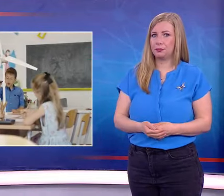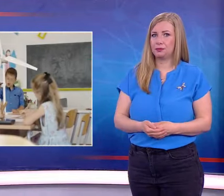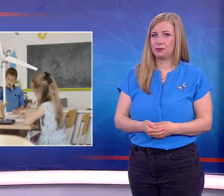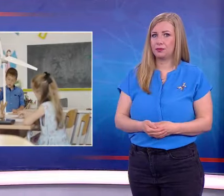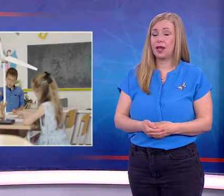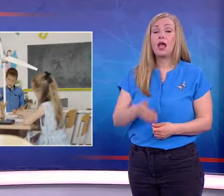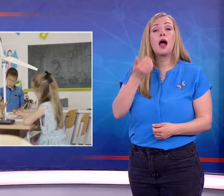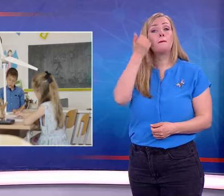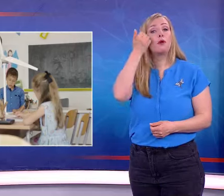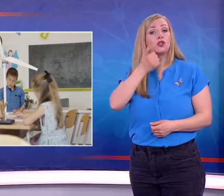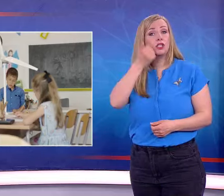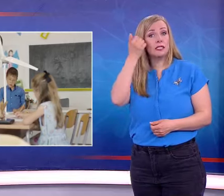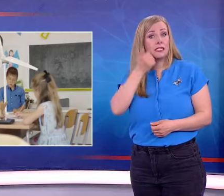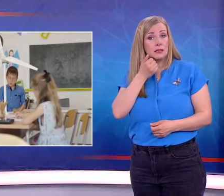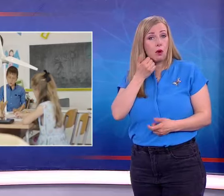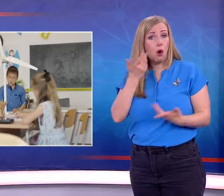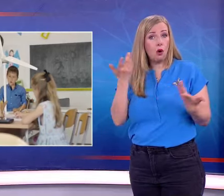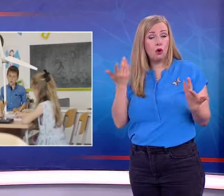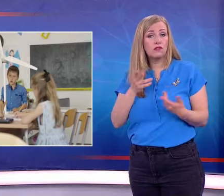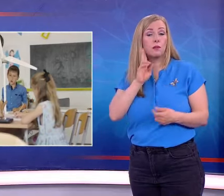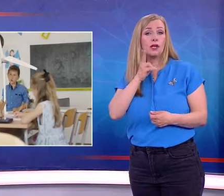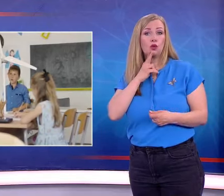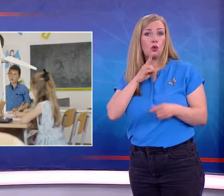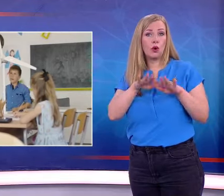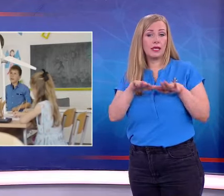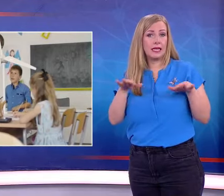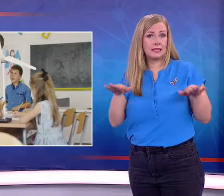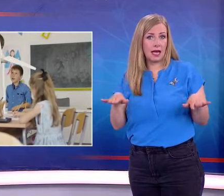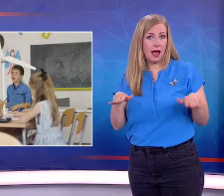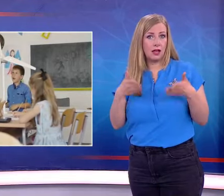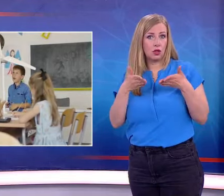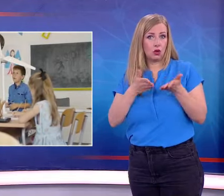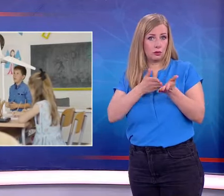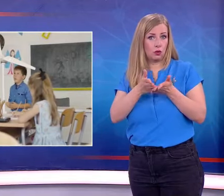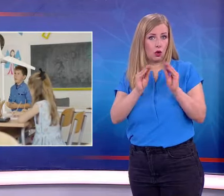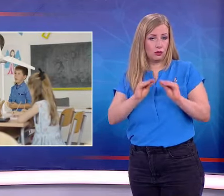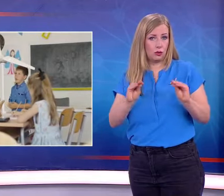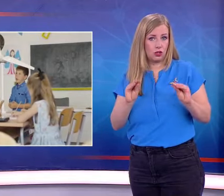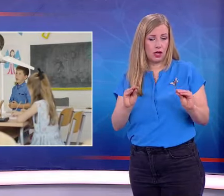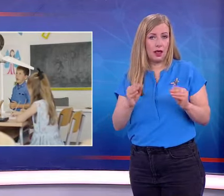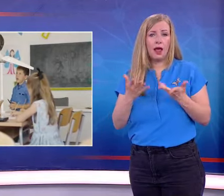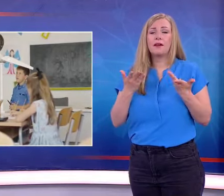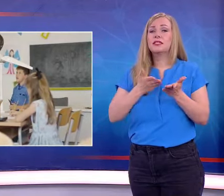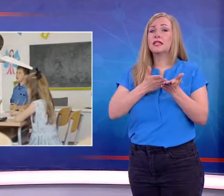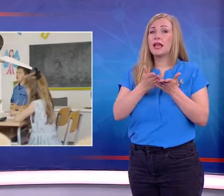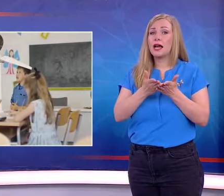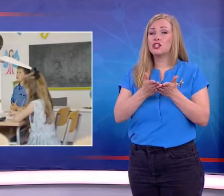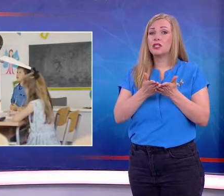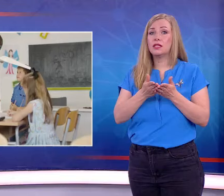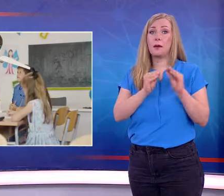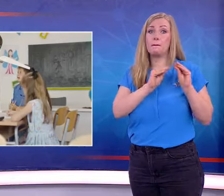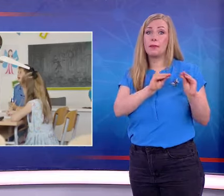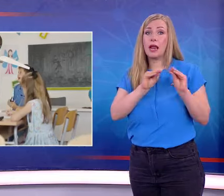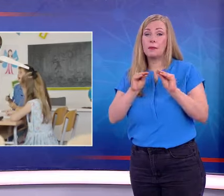Приложим ли е обаче този подход при деца с слухови нарушения? Какви са начините на преподаване чрез български